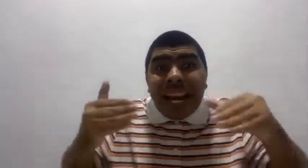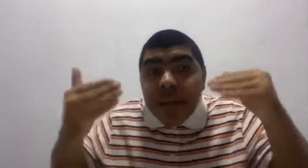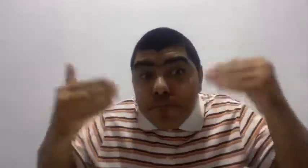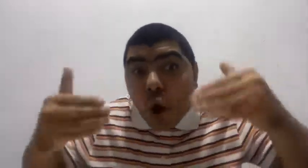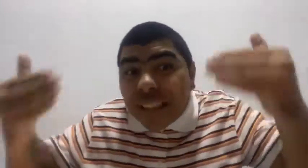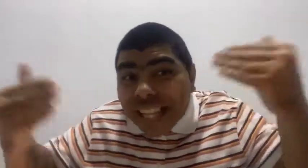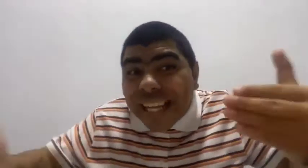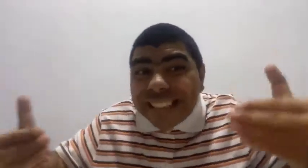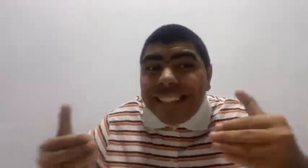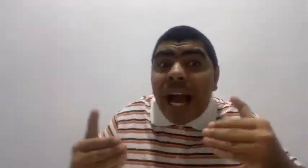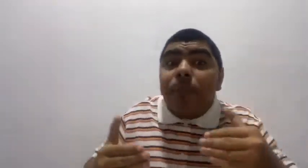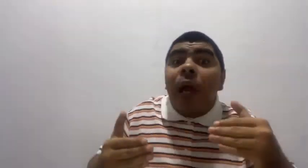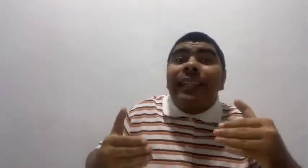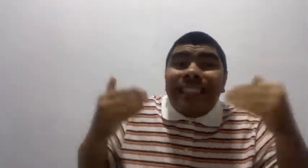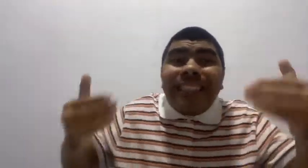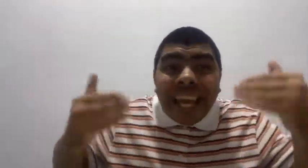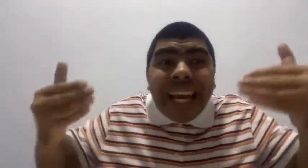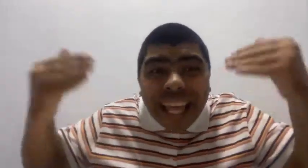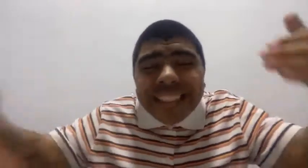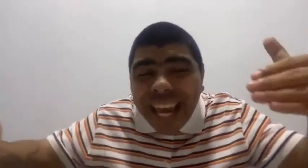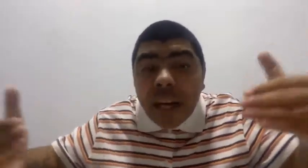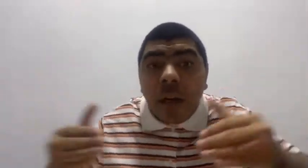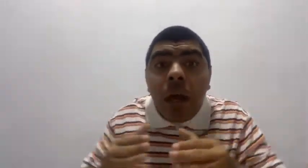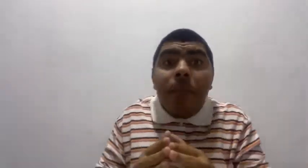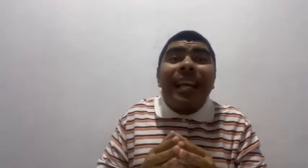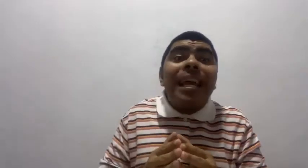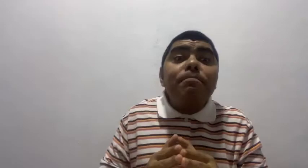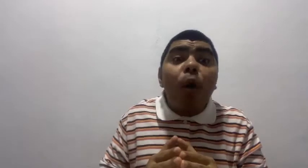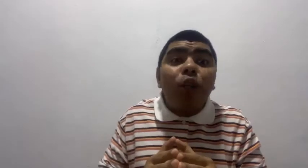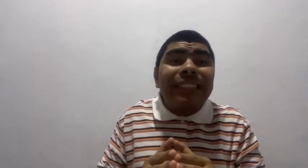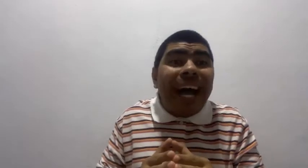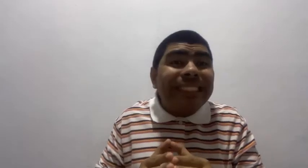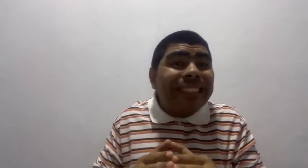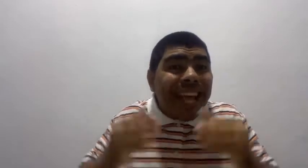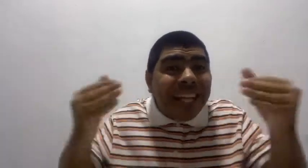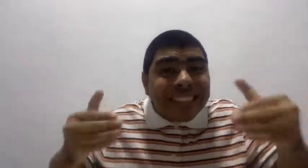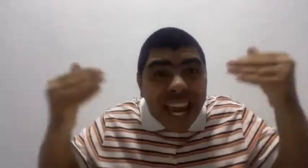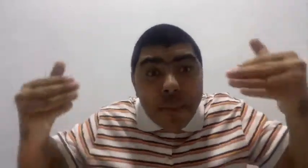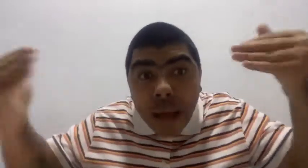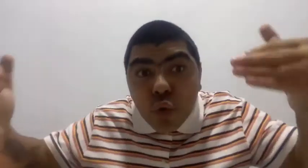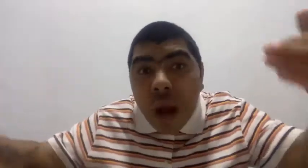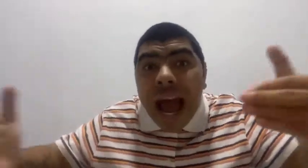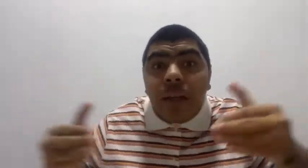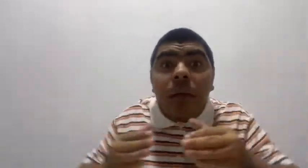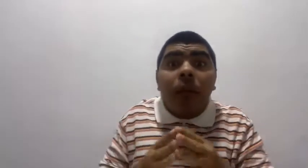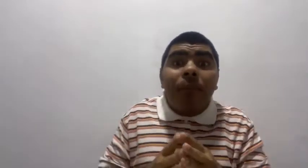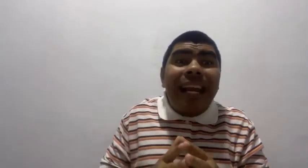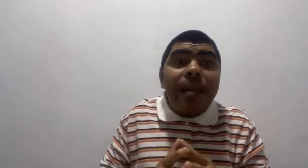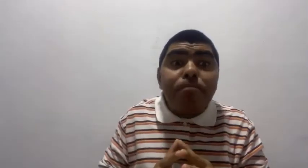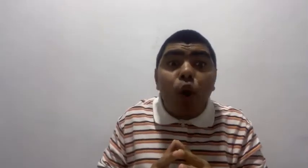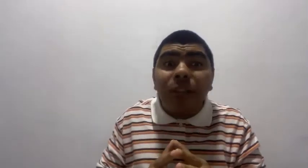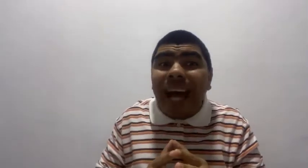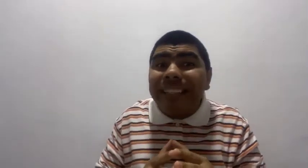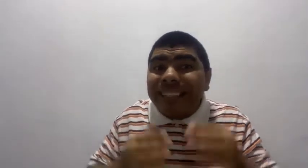la importancia de crecer. Mira la importancia de madurar. Mira la importancia